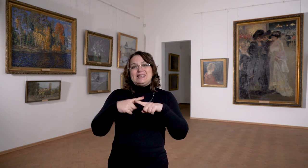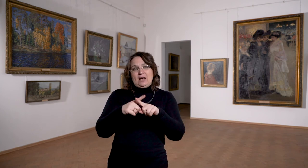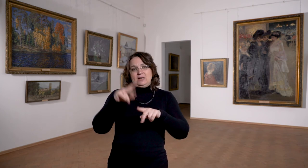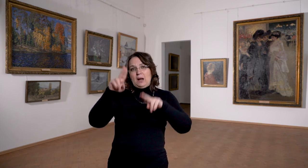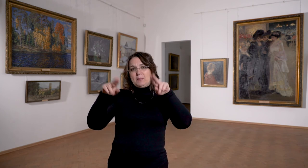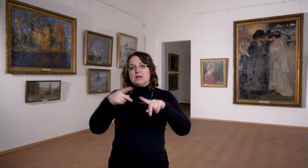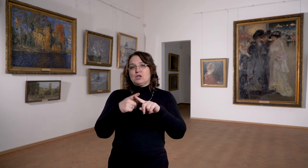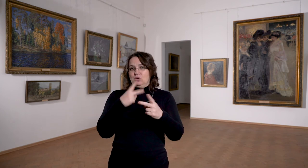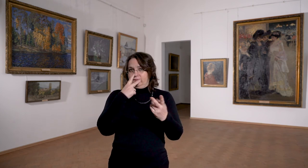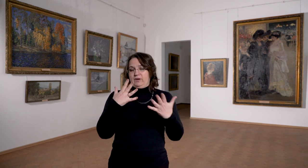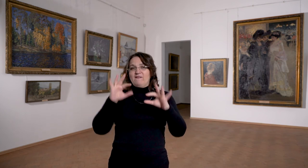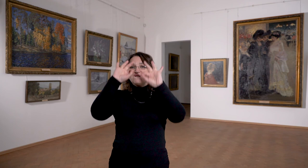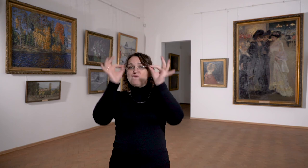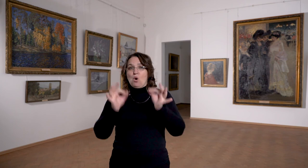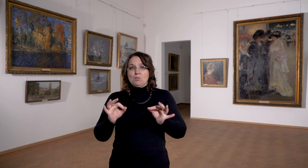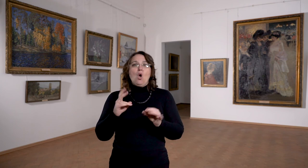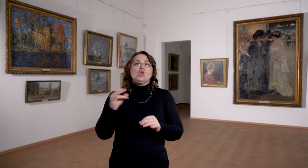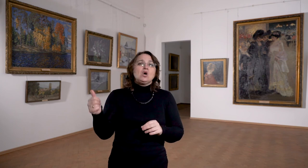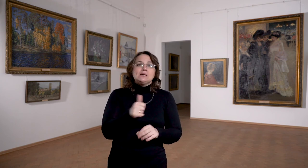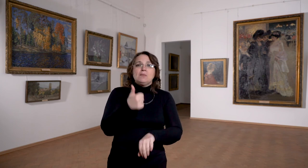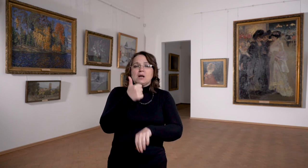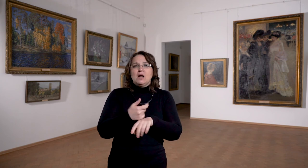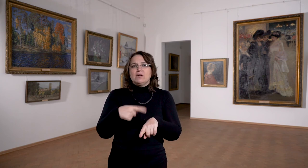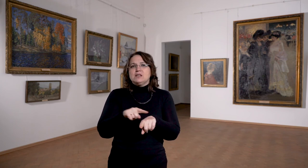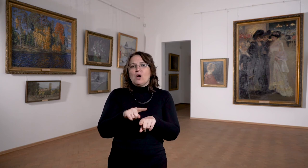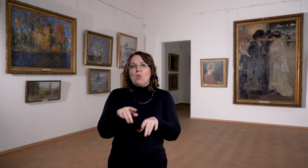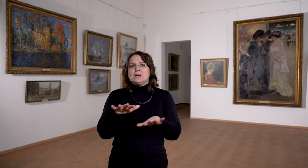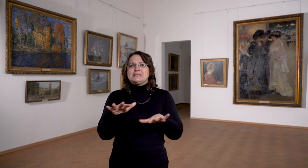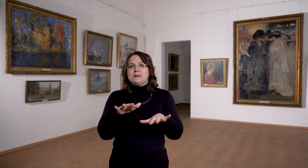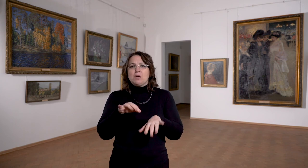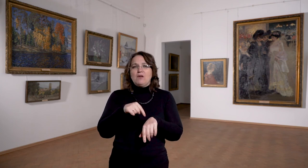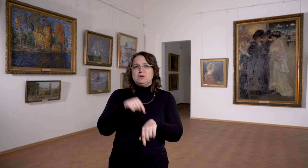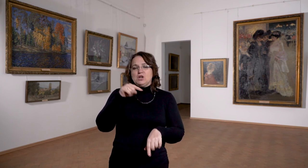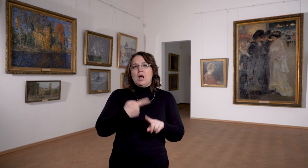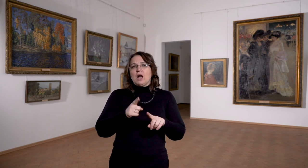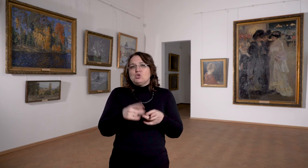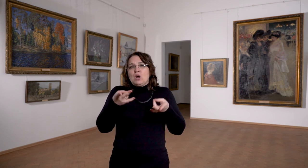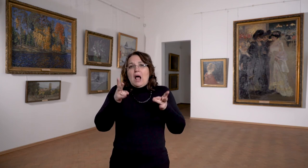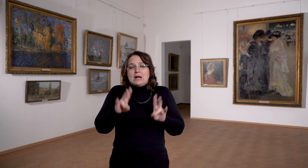которое оставил художник и которое испытываем мы, благодарные зрители.